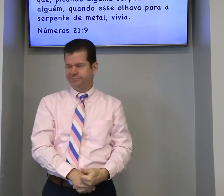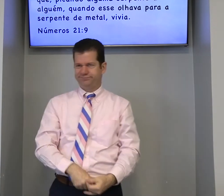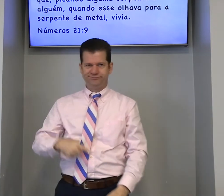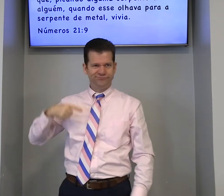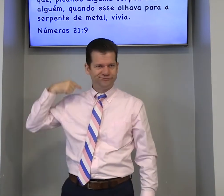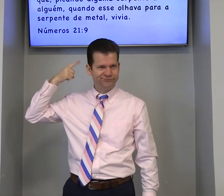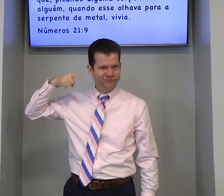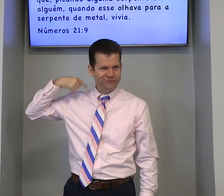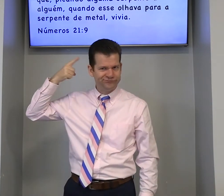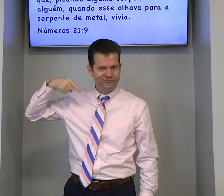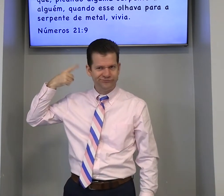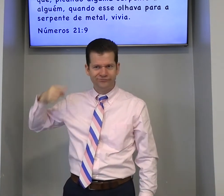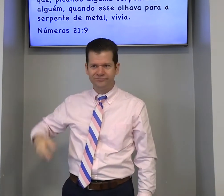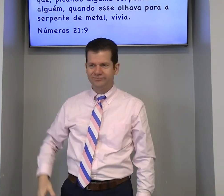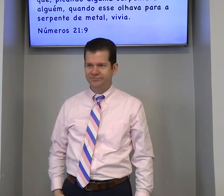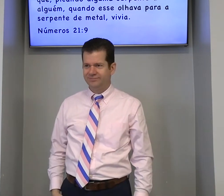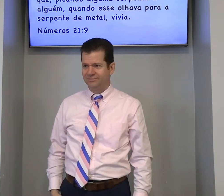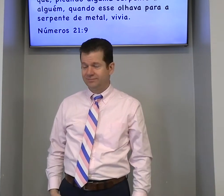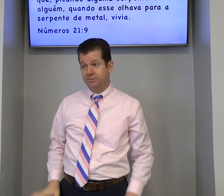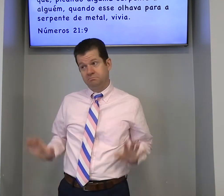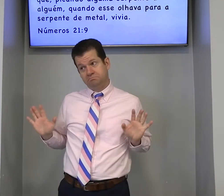haste, esse é doido.